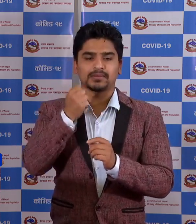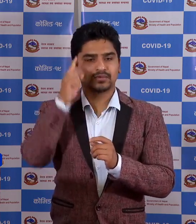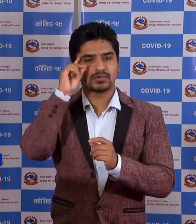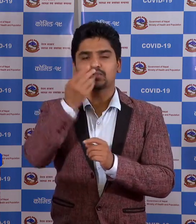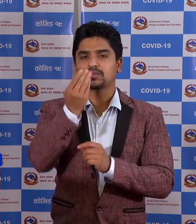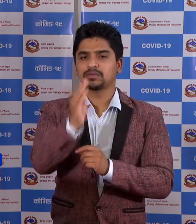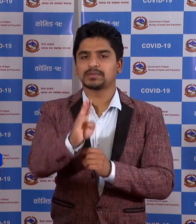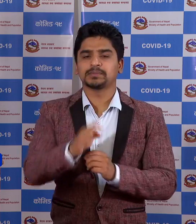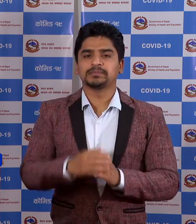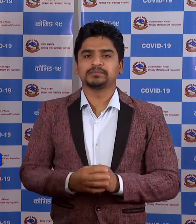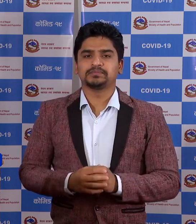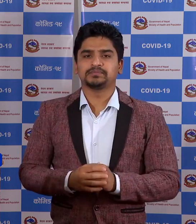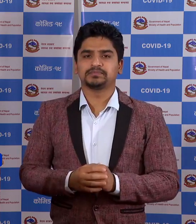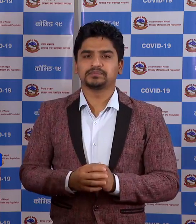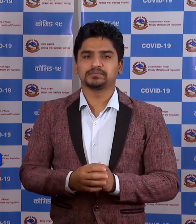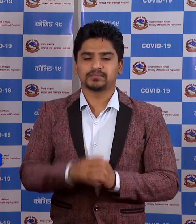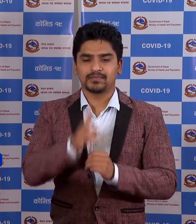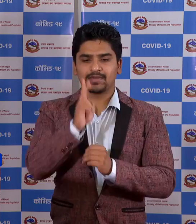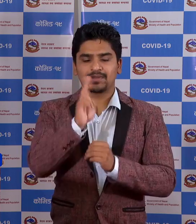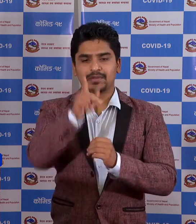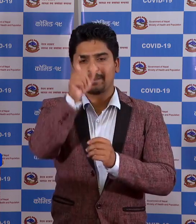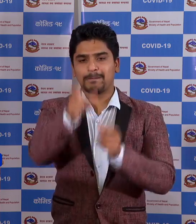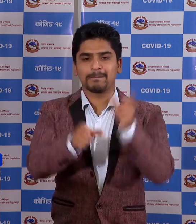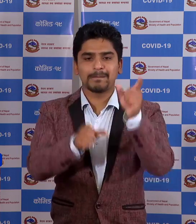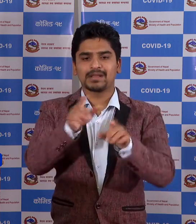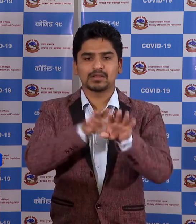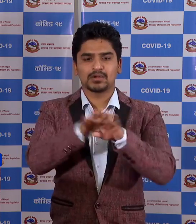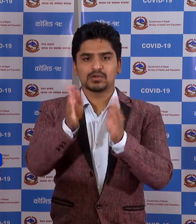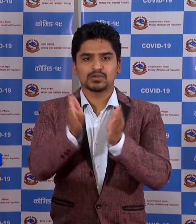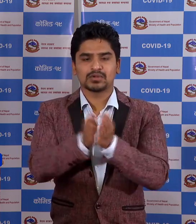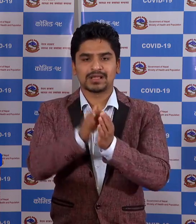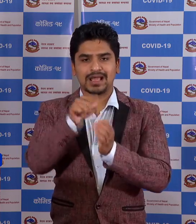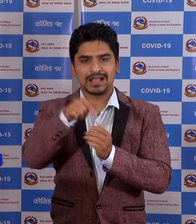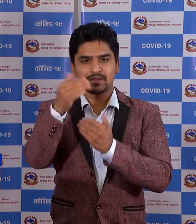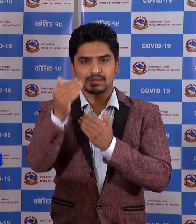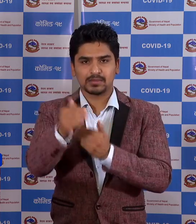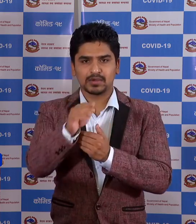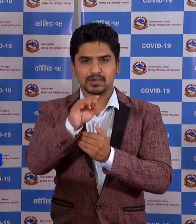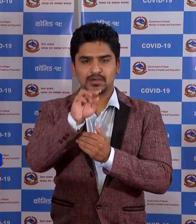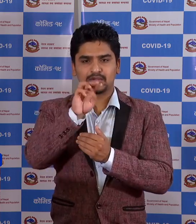सहज हुन्छ, त्यस्ता व्यक्तिहरूको संख्या आजसम्म